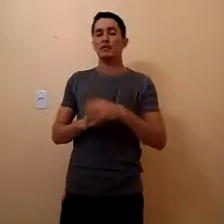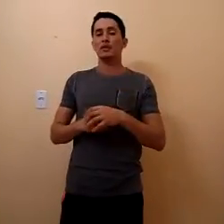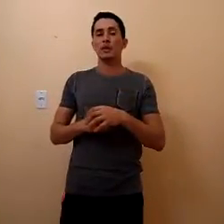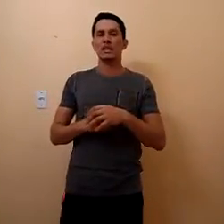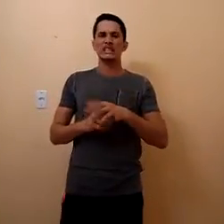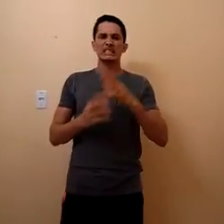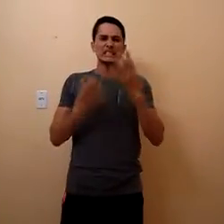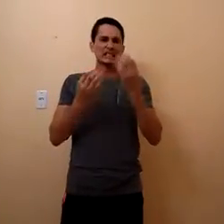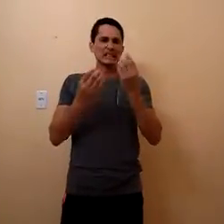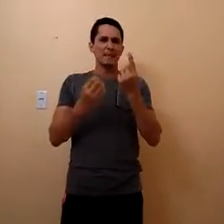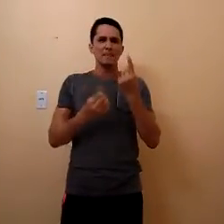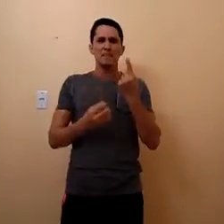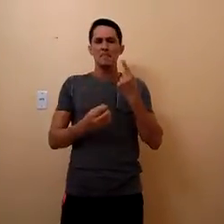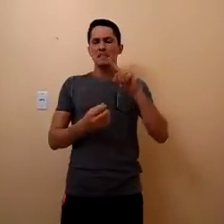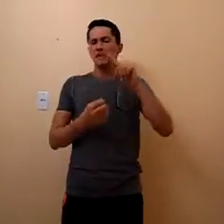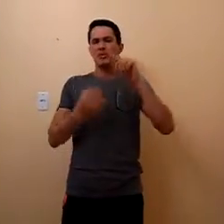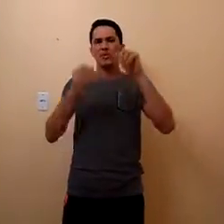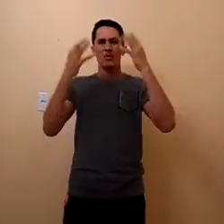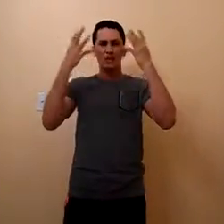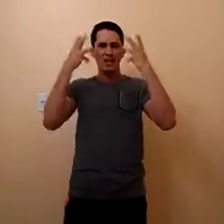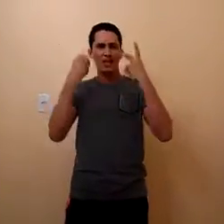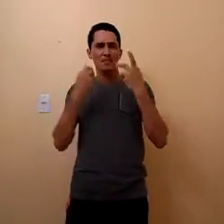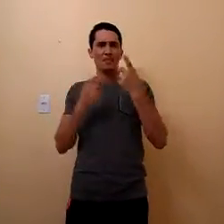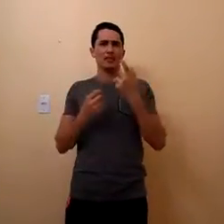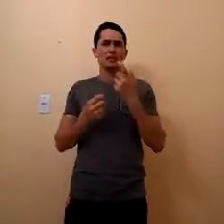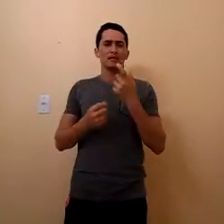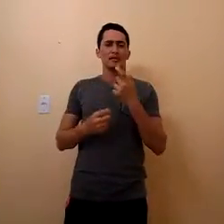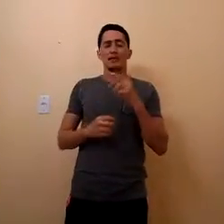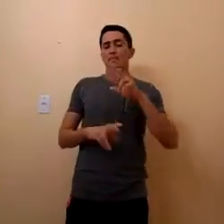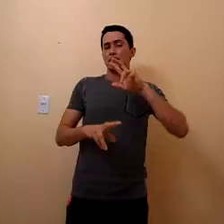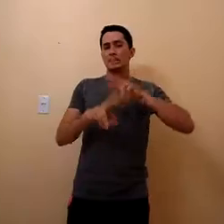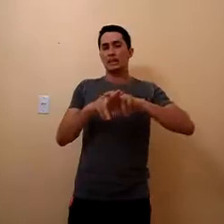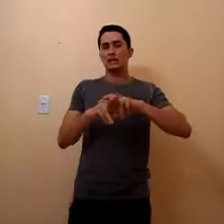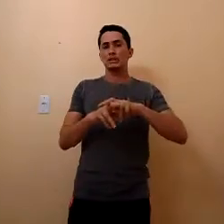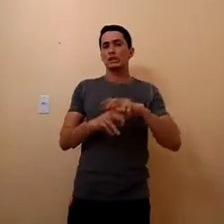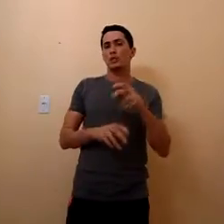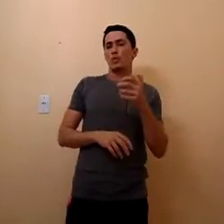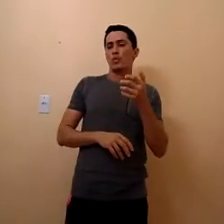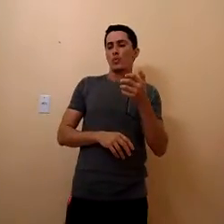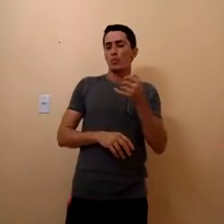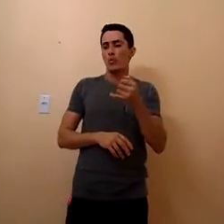centenas de animais silvestres com traficantes. Toma posse o novo presidente de Cuba.